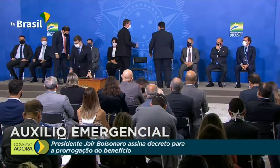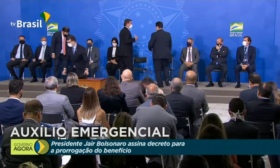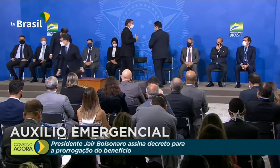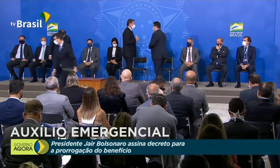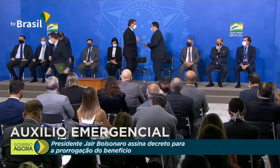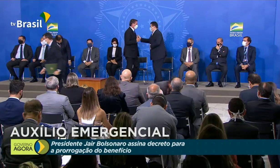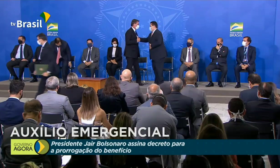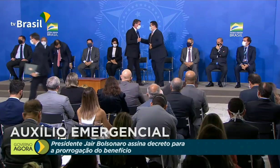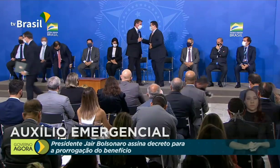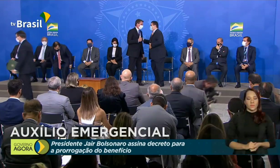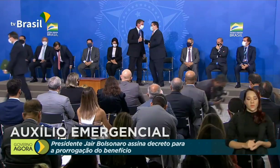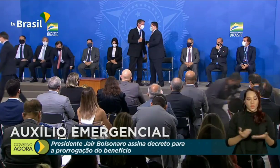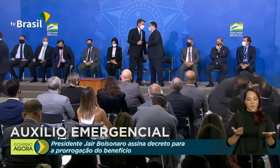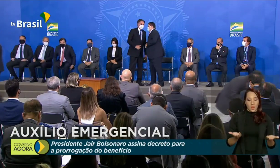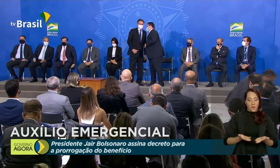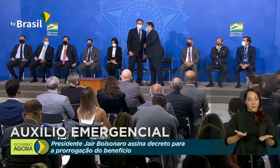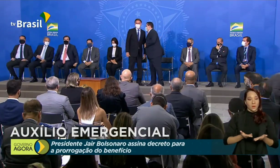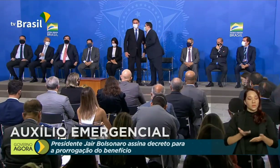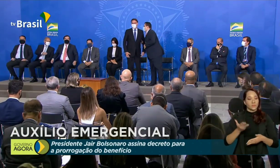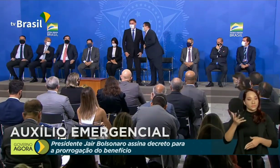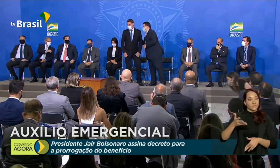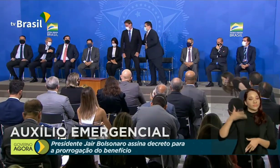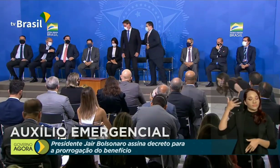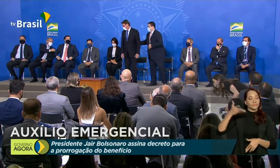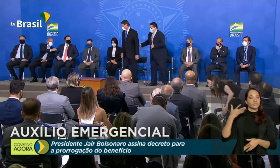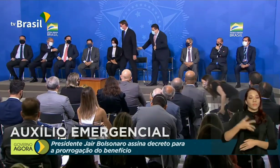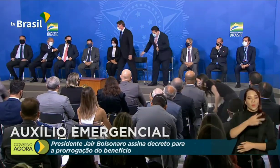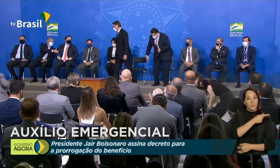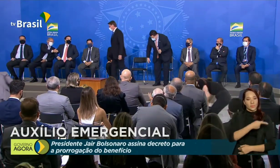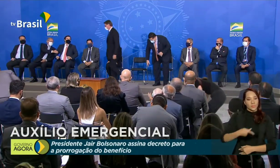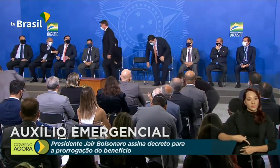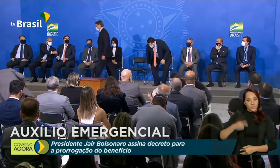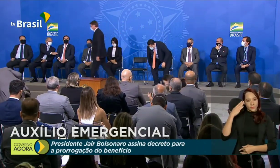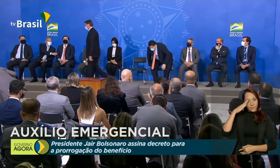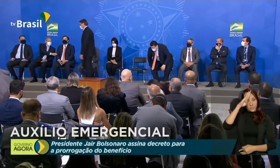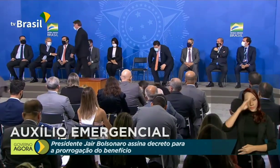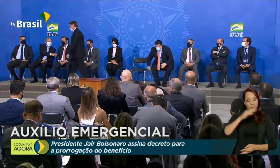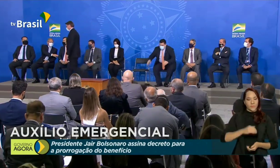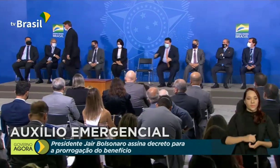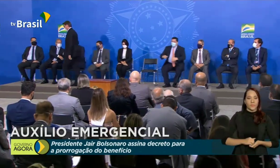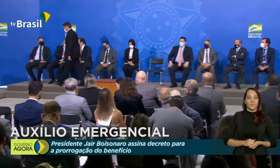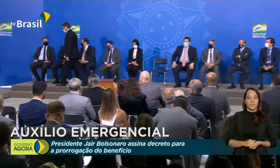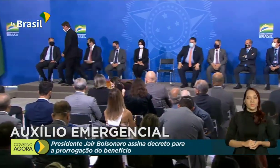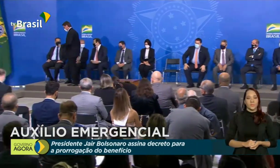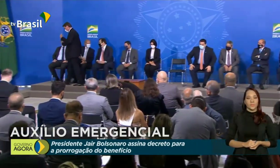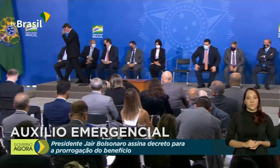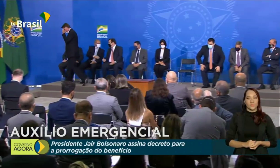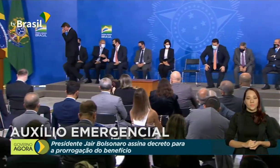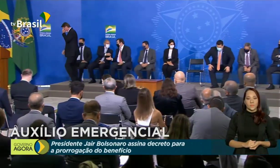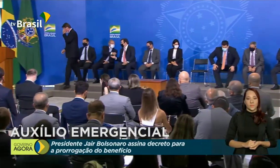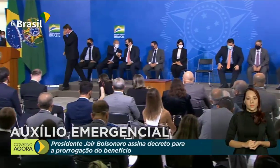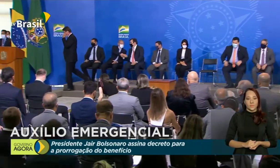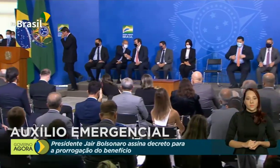Senhoras e senhores, com a palavra, o presidente da República, Jair Bolsonaro.